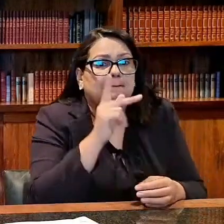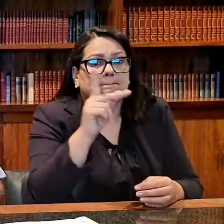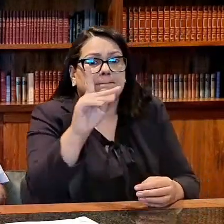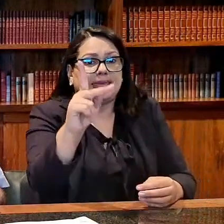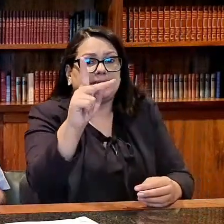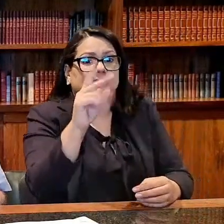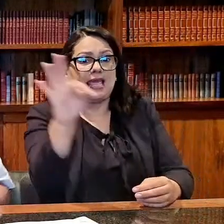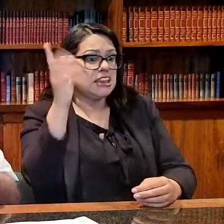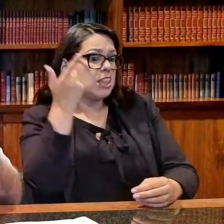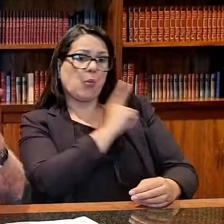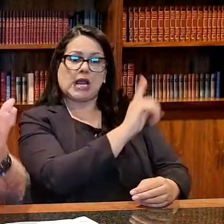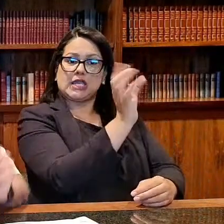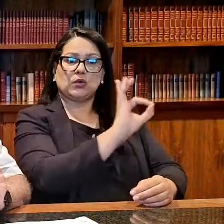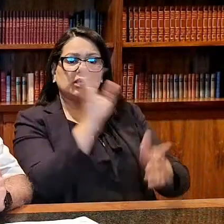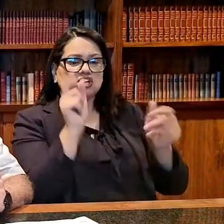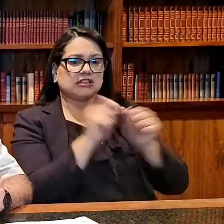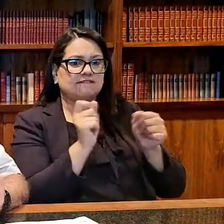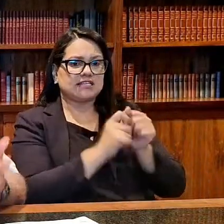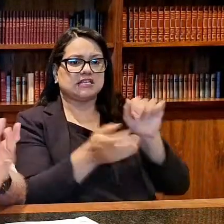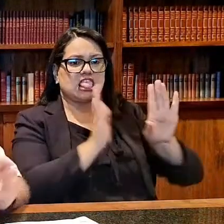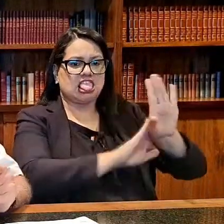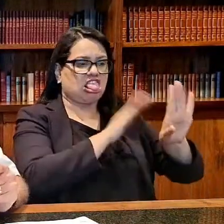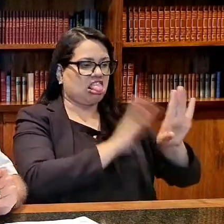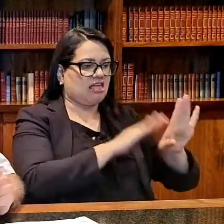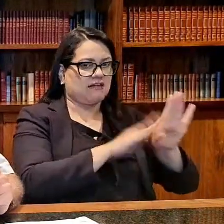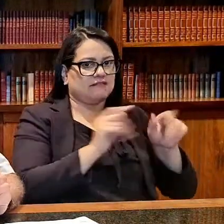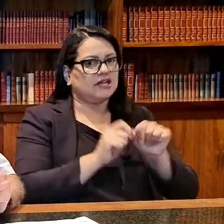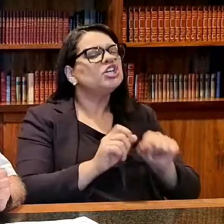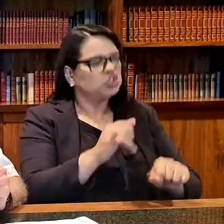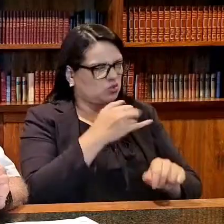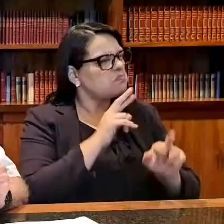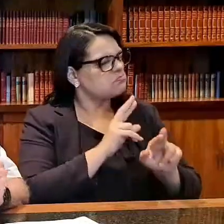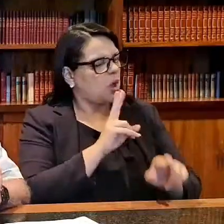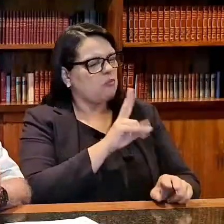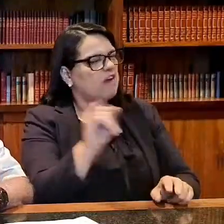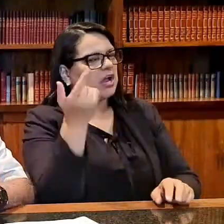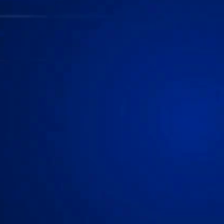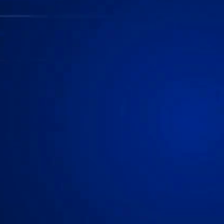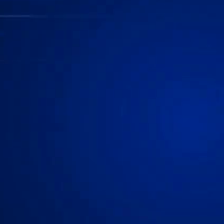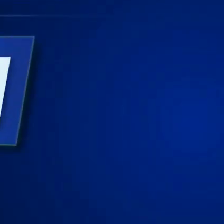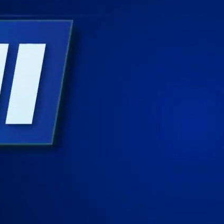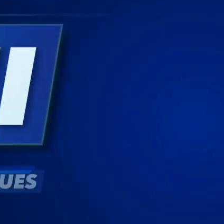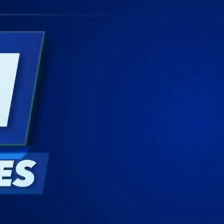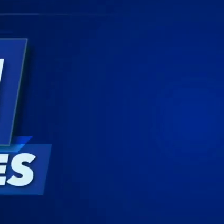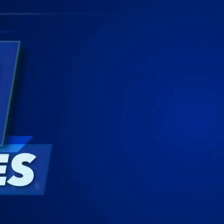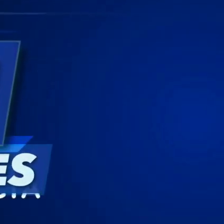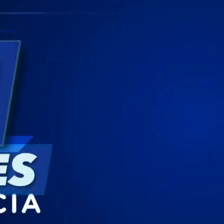suas maracutaias aqui. E não vai chegar tão cedo ao poder, com toda certeza. Vamos continuar?